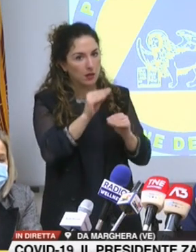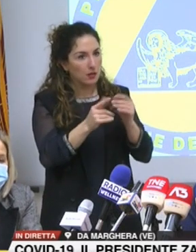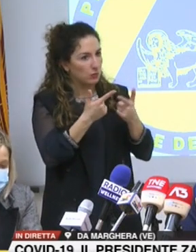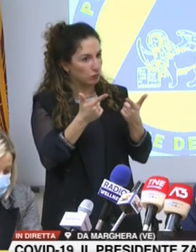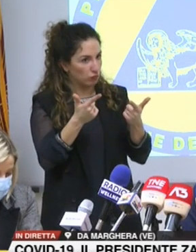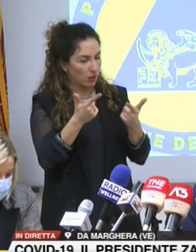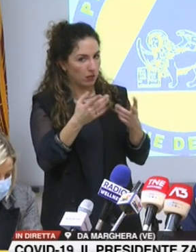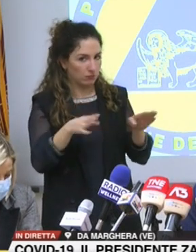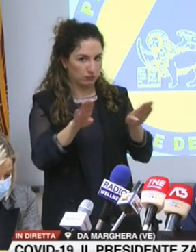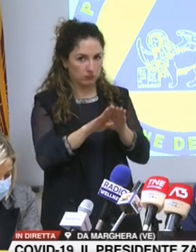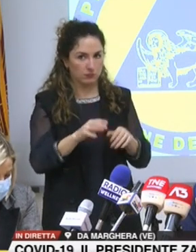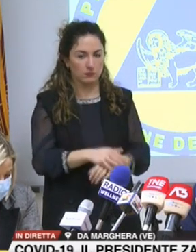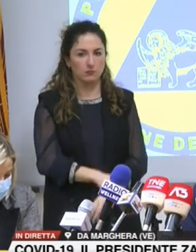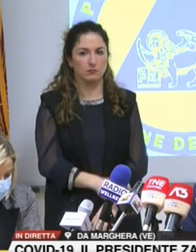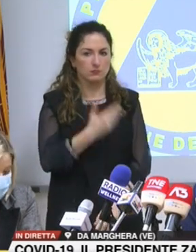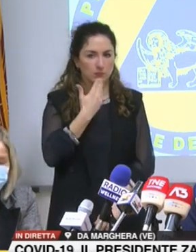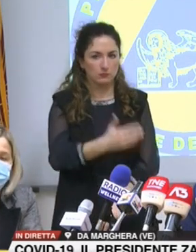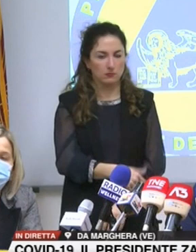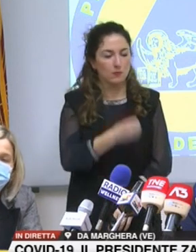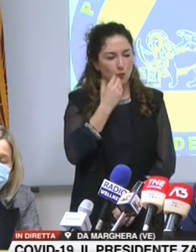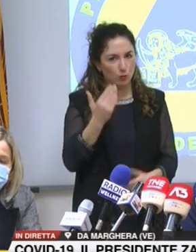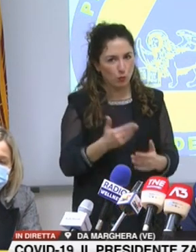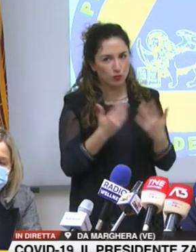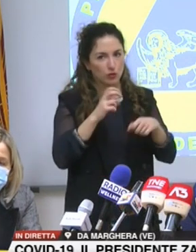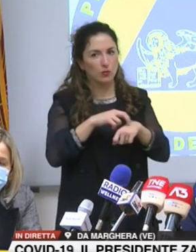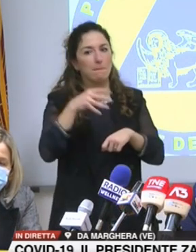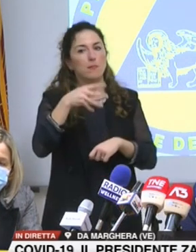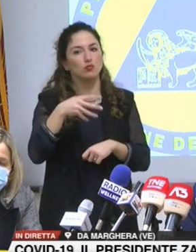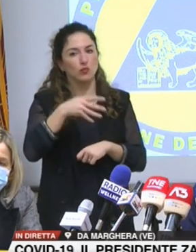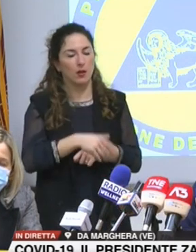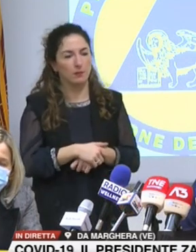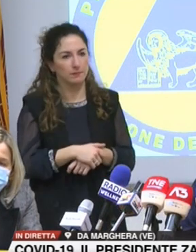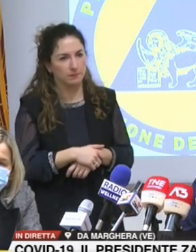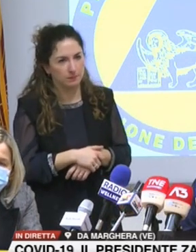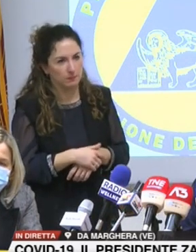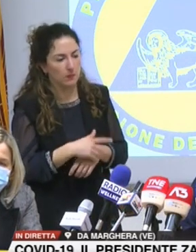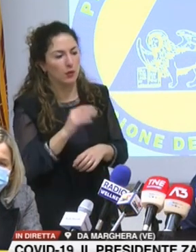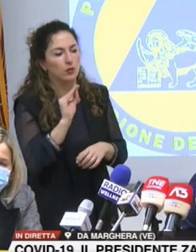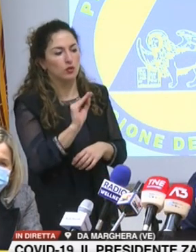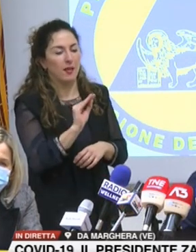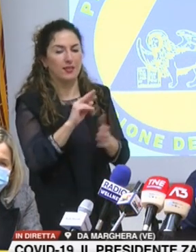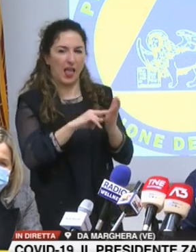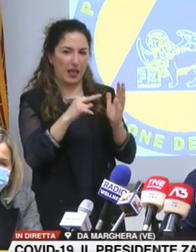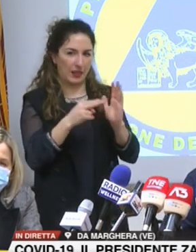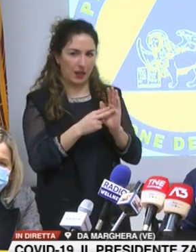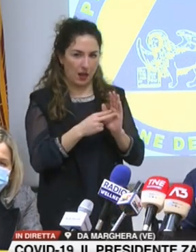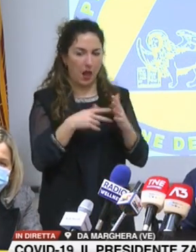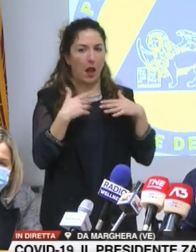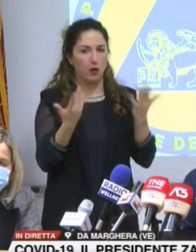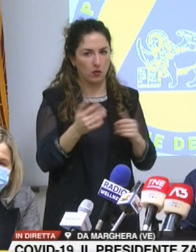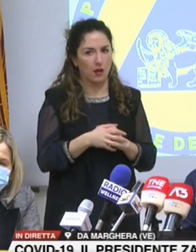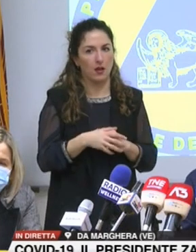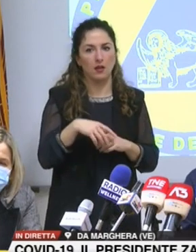intendono intervenire chiudiamo. Grazie. Buongiorno dottor Mongillo, le faccio delle domande tecniche. Quindi, se noi abbiamo